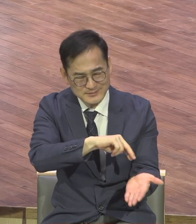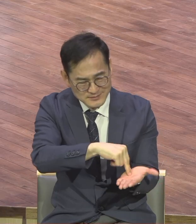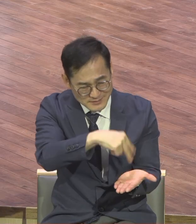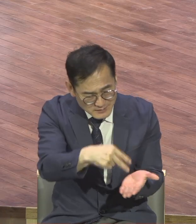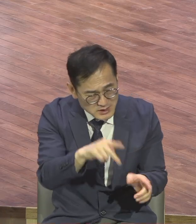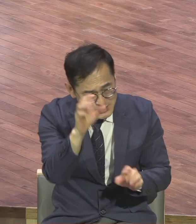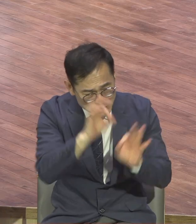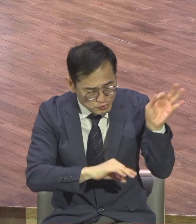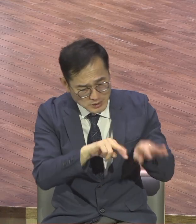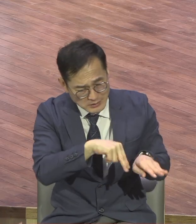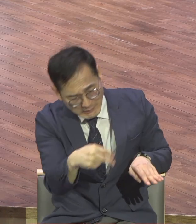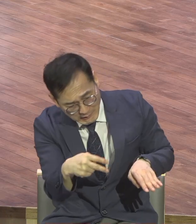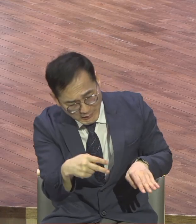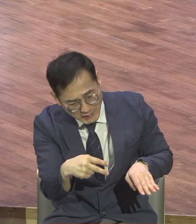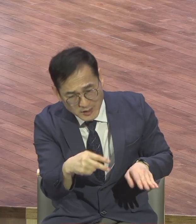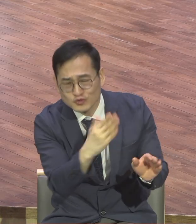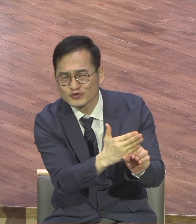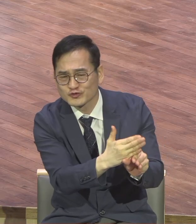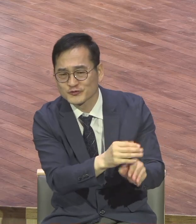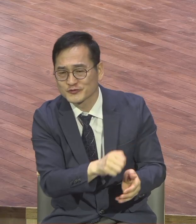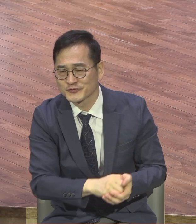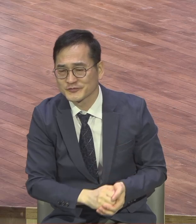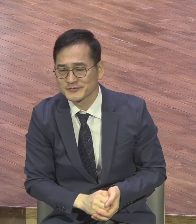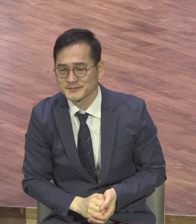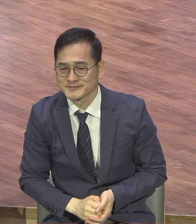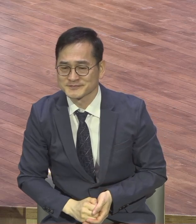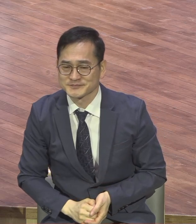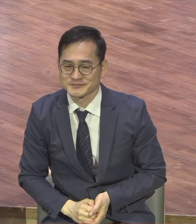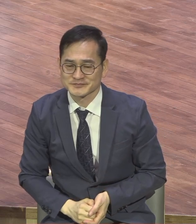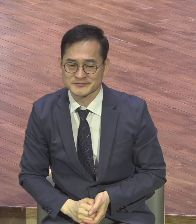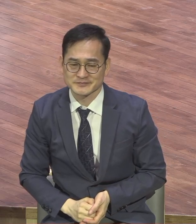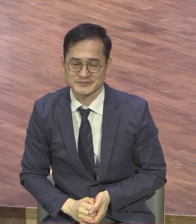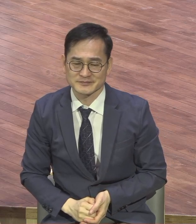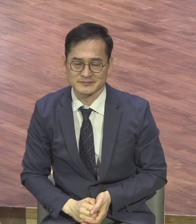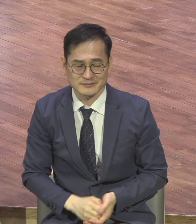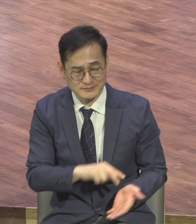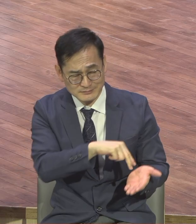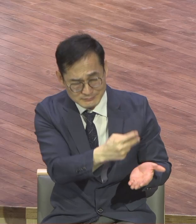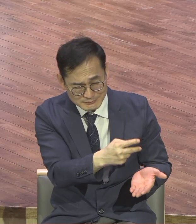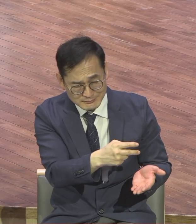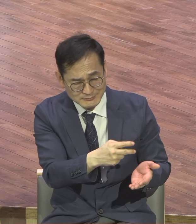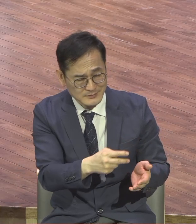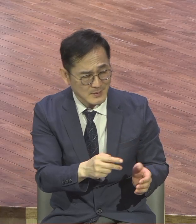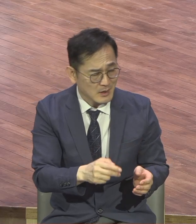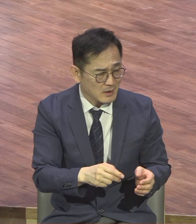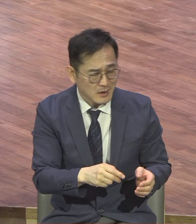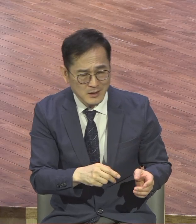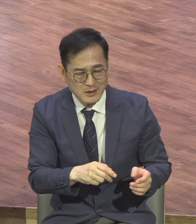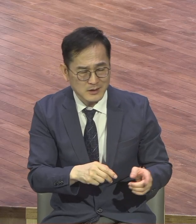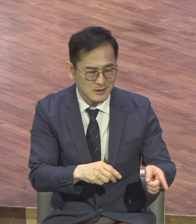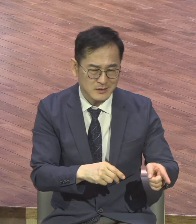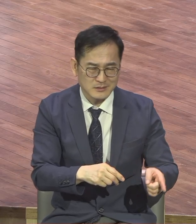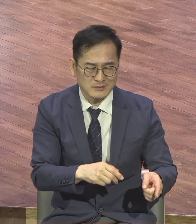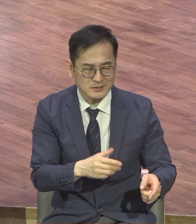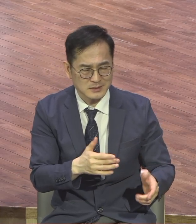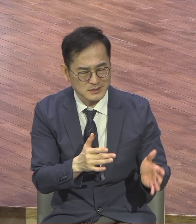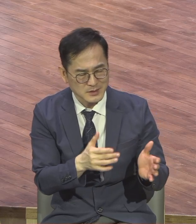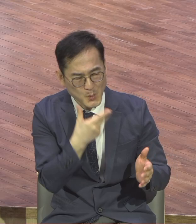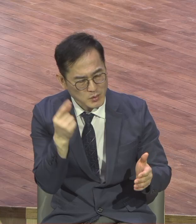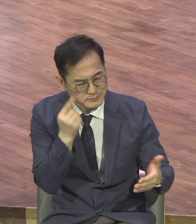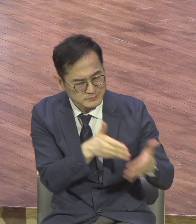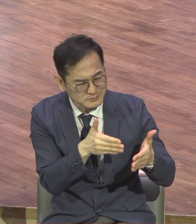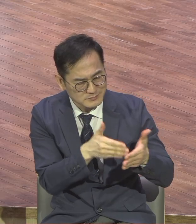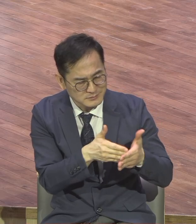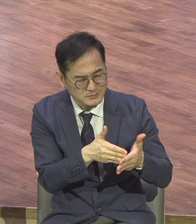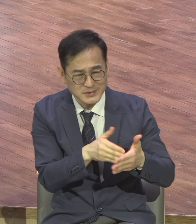아니다. 그러면서 이런 이스라엘의 실족이 오히려 이방인 구원에 이르게 했다라는